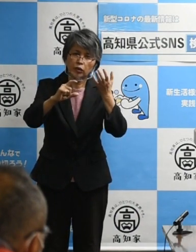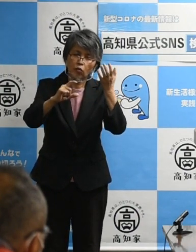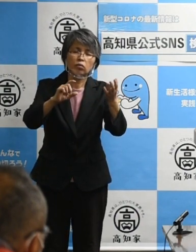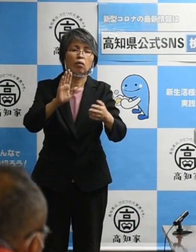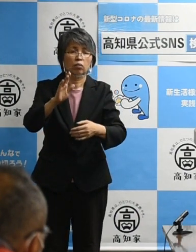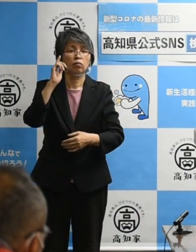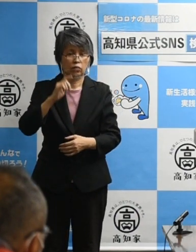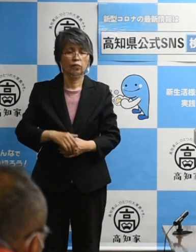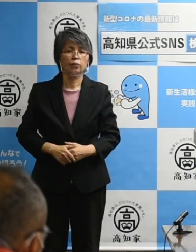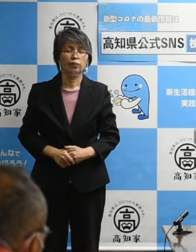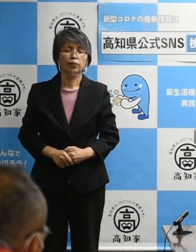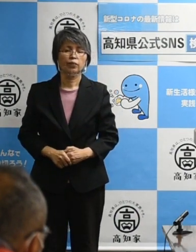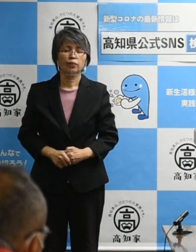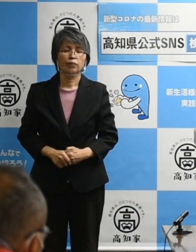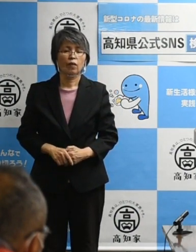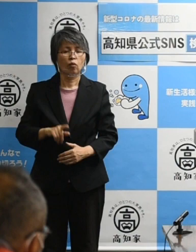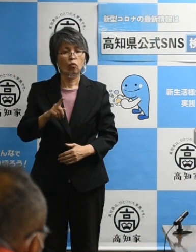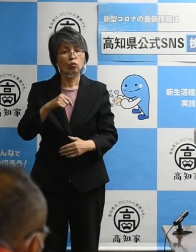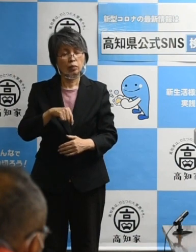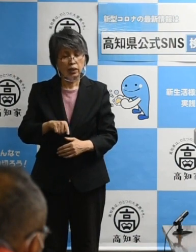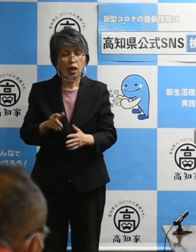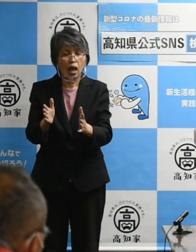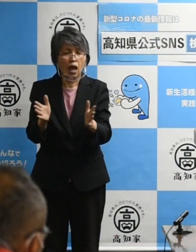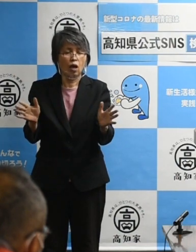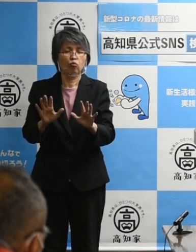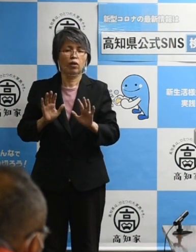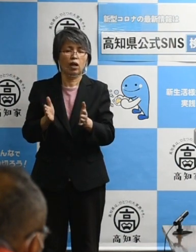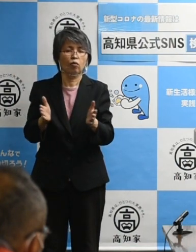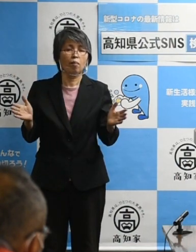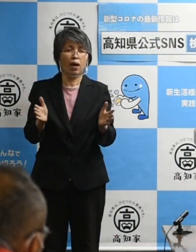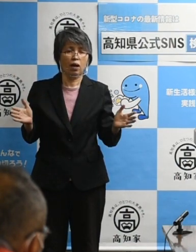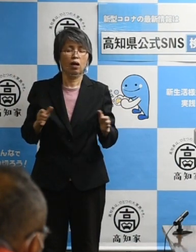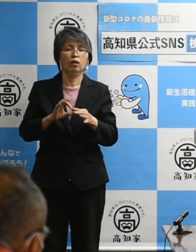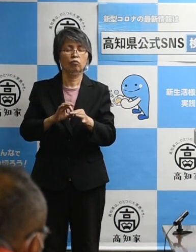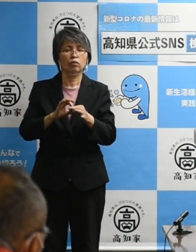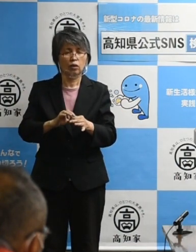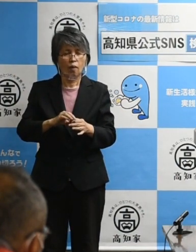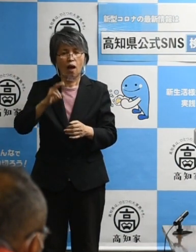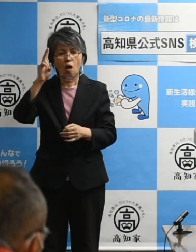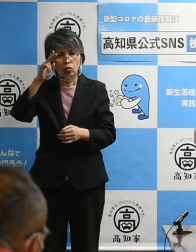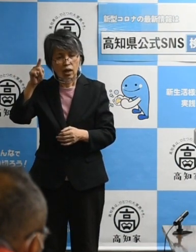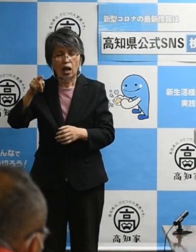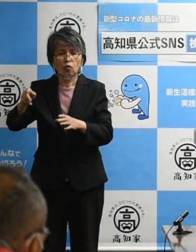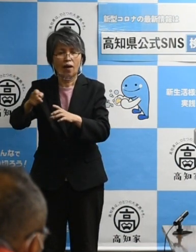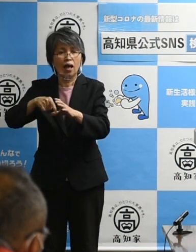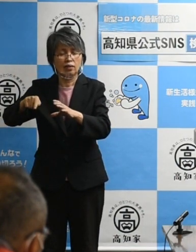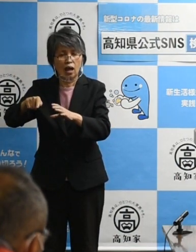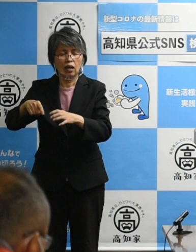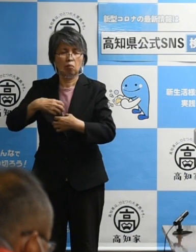ているということもありますので、まあ、その意味でこのキャパシティの面でですね、大阪関西で心配をされました